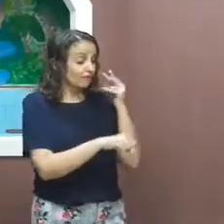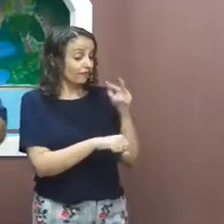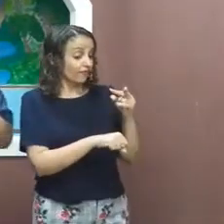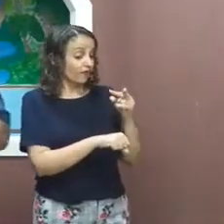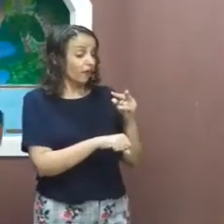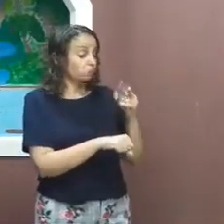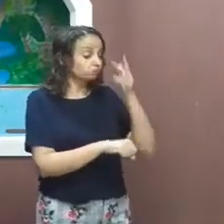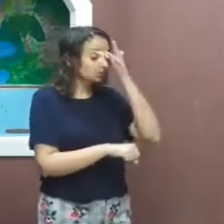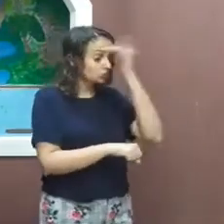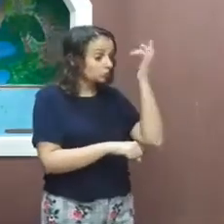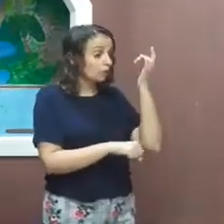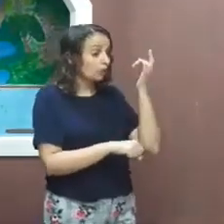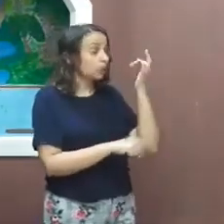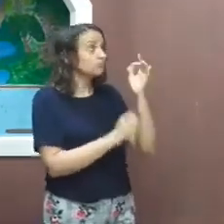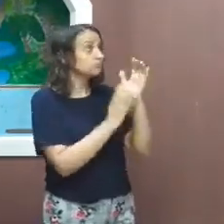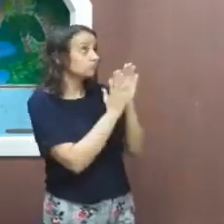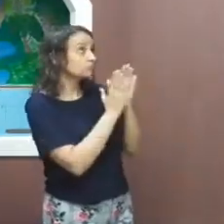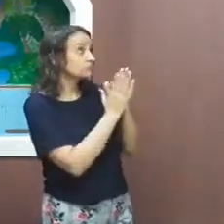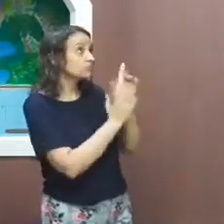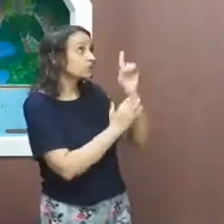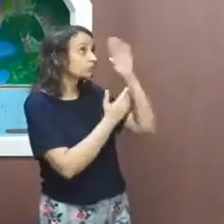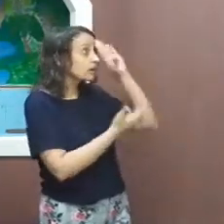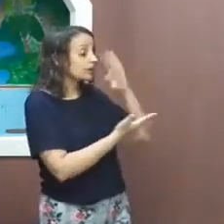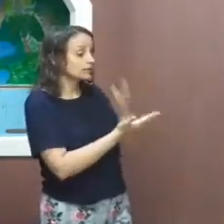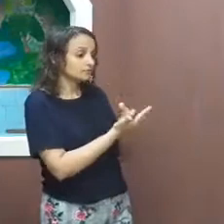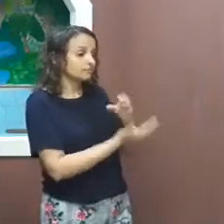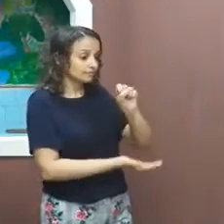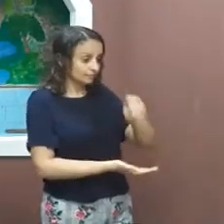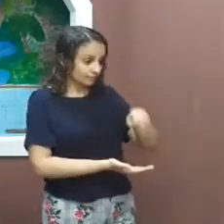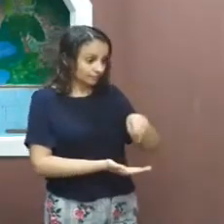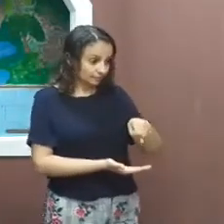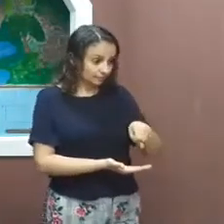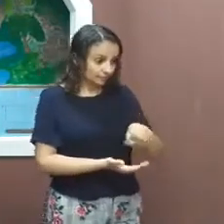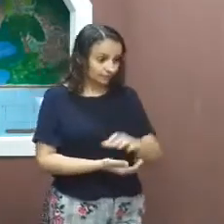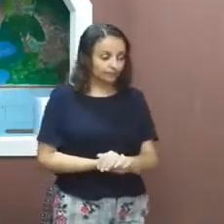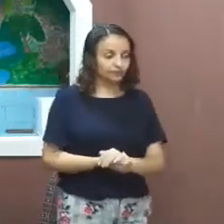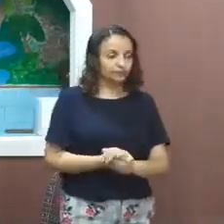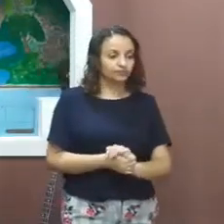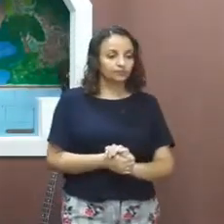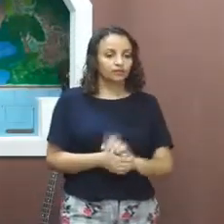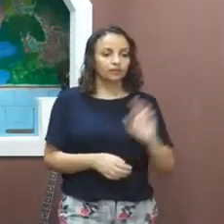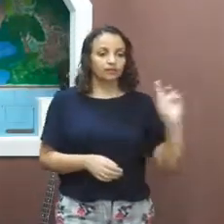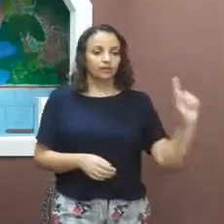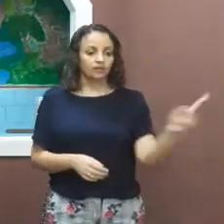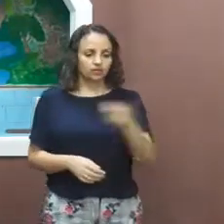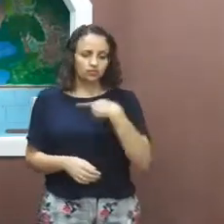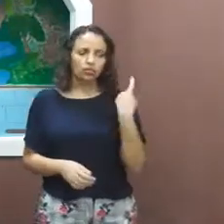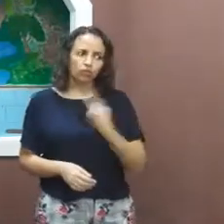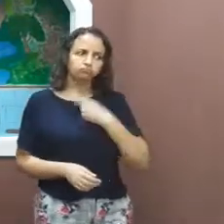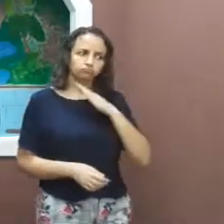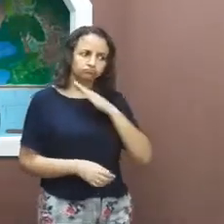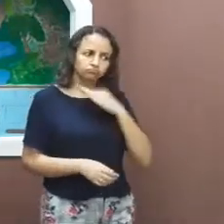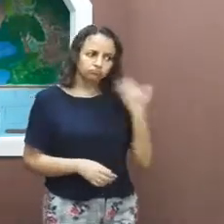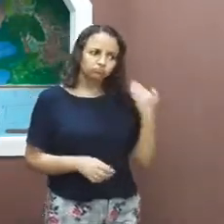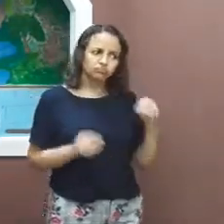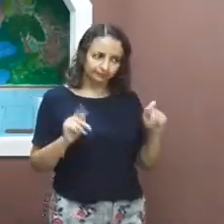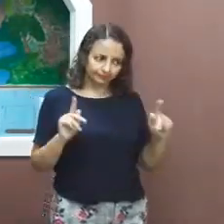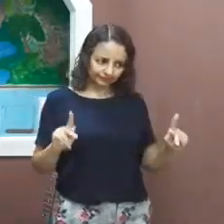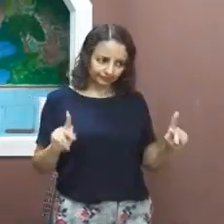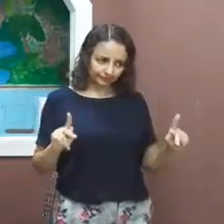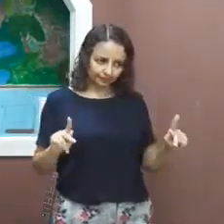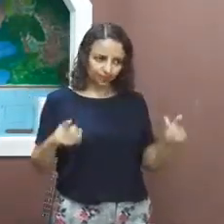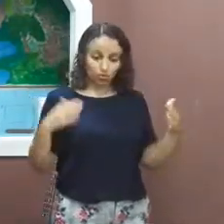tem o temor de Deus, amém? Então você já deve ter percebido que nós morremos, a carcaça